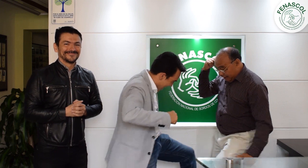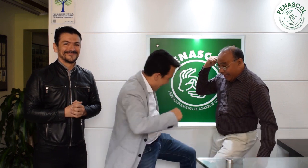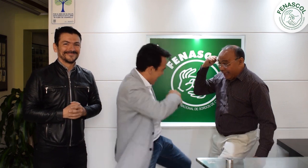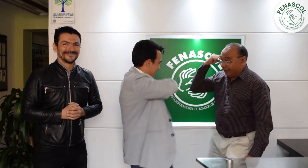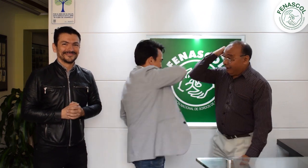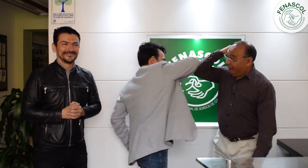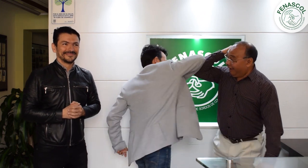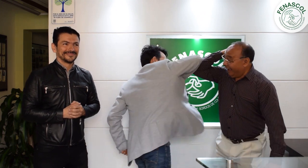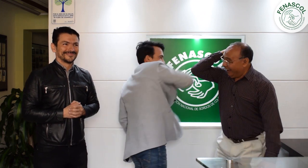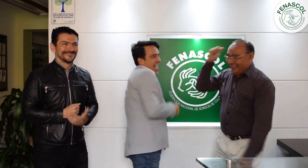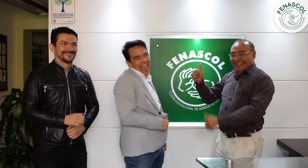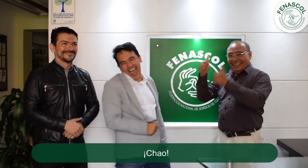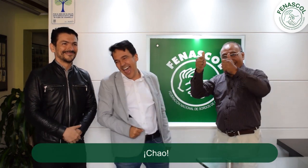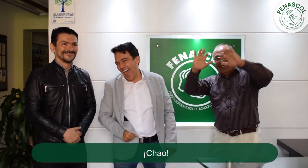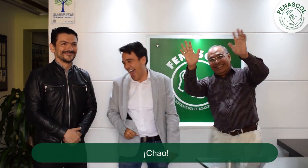¡Gracias!